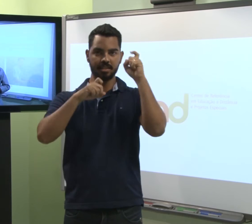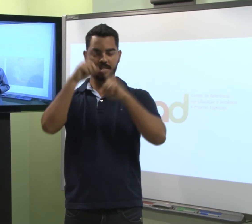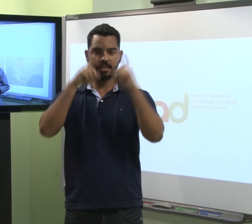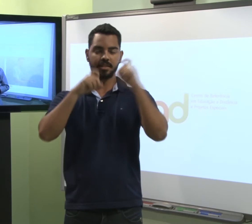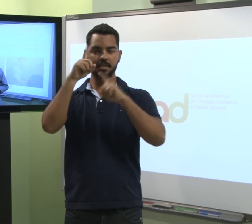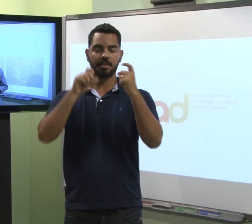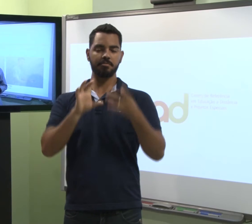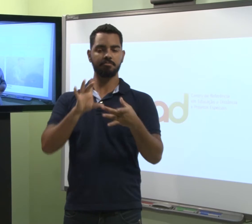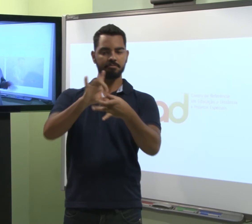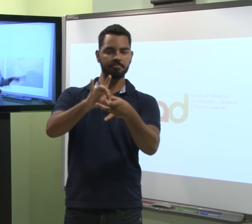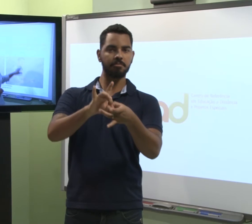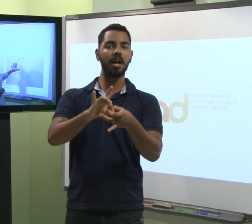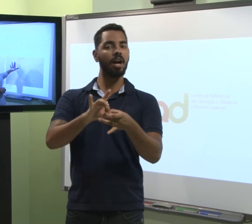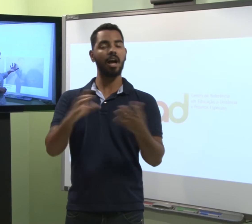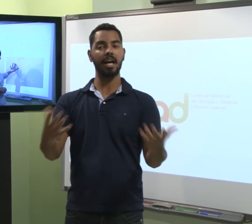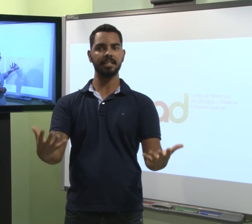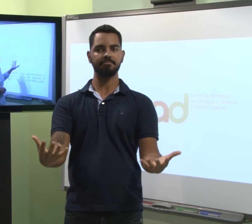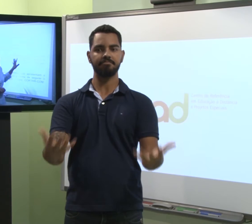pode recorrer.